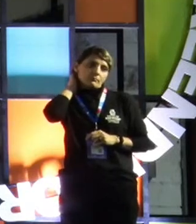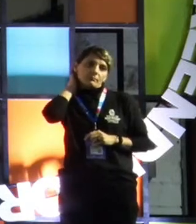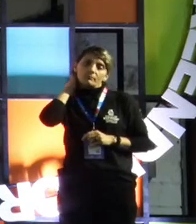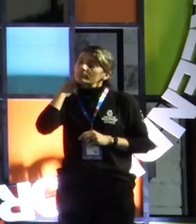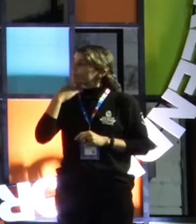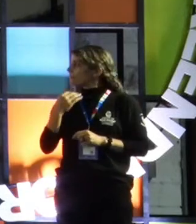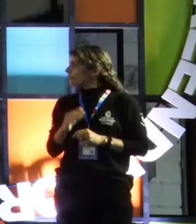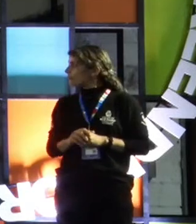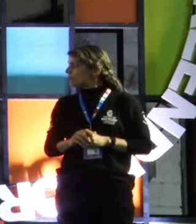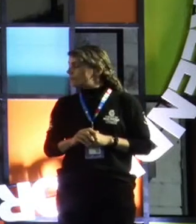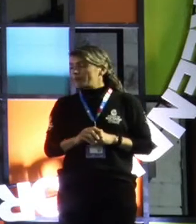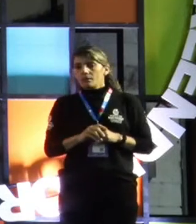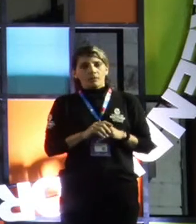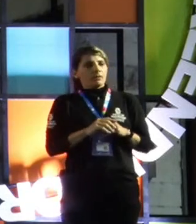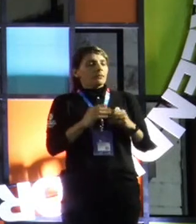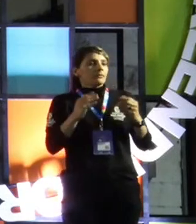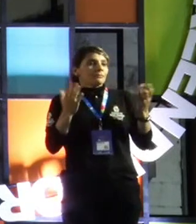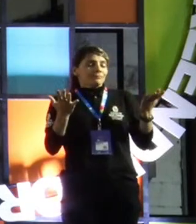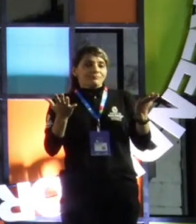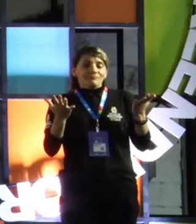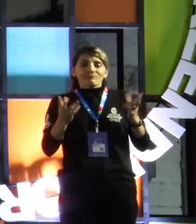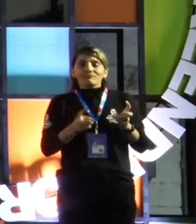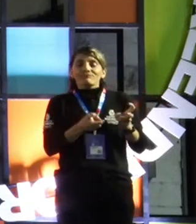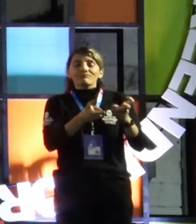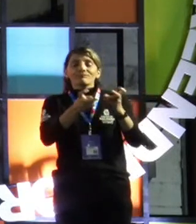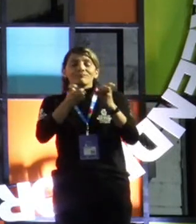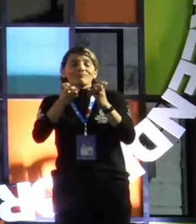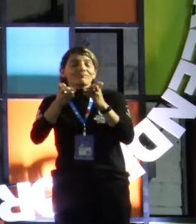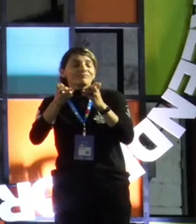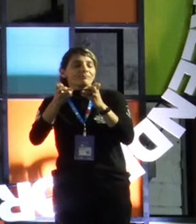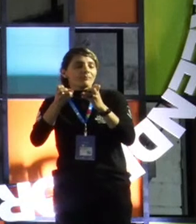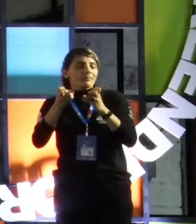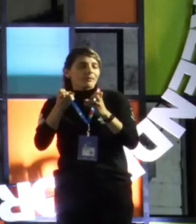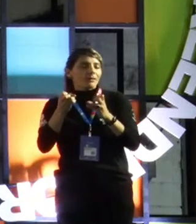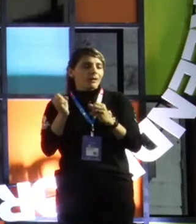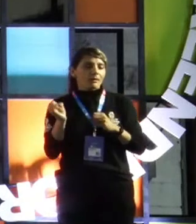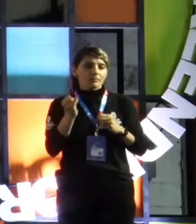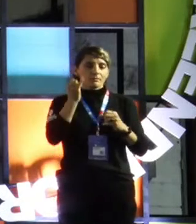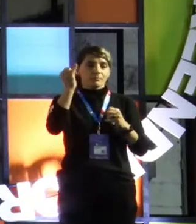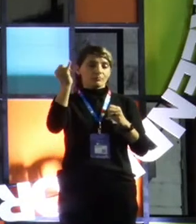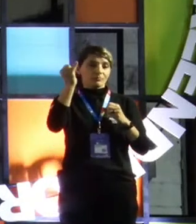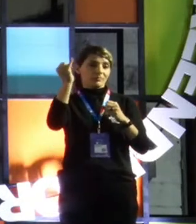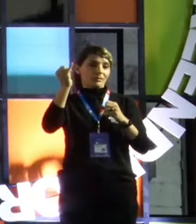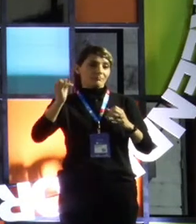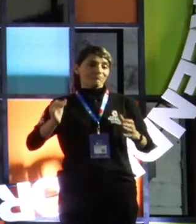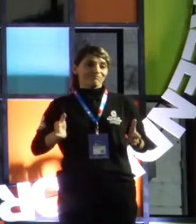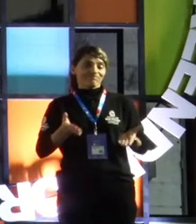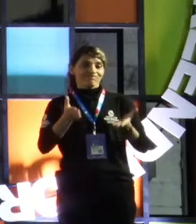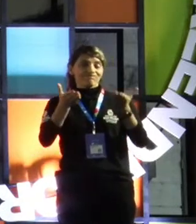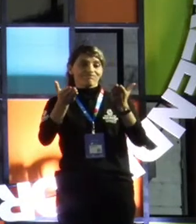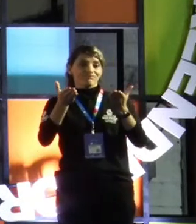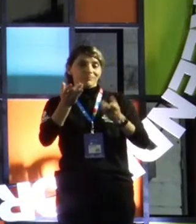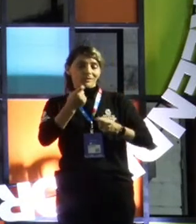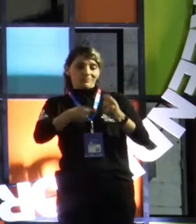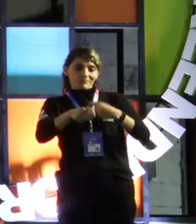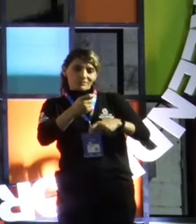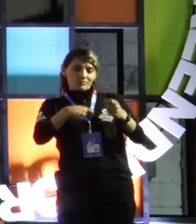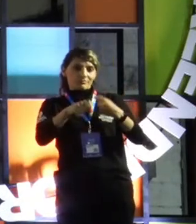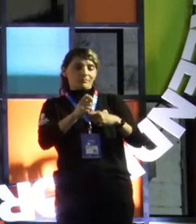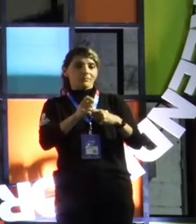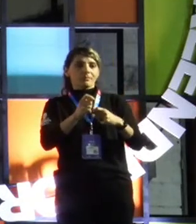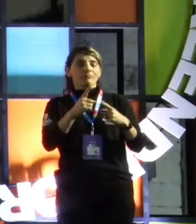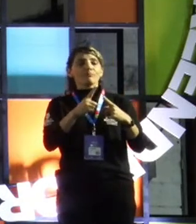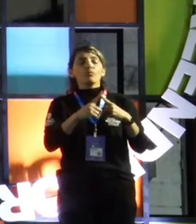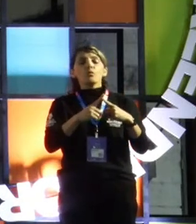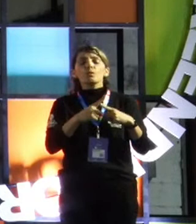E aí vem a importância da audiência engajada quando a gente está falando de monetização. Por que a audiência engajada